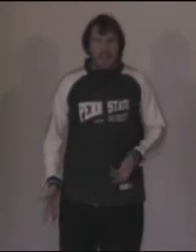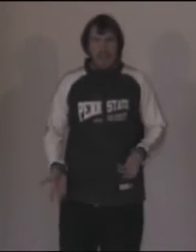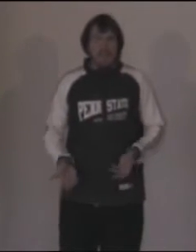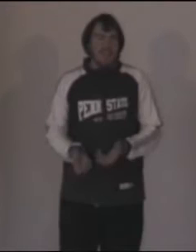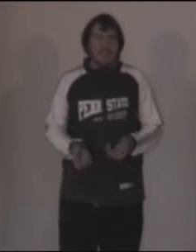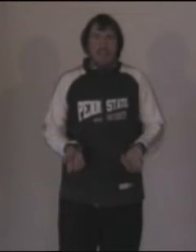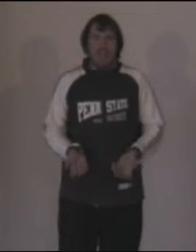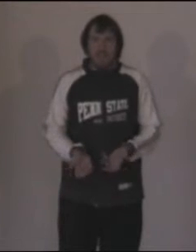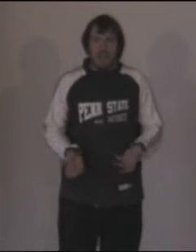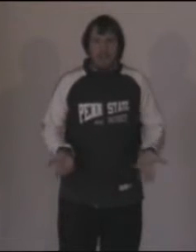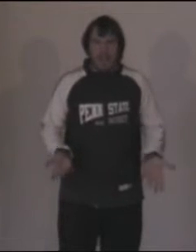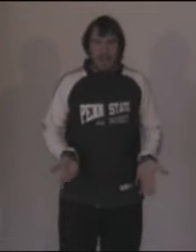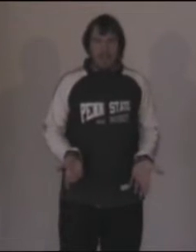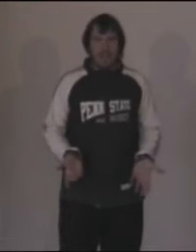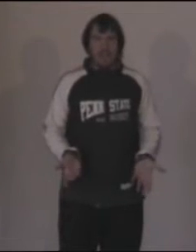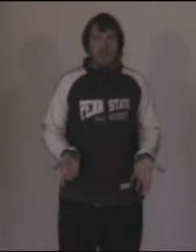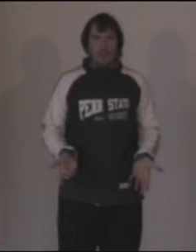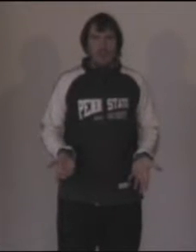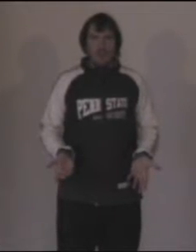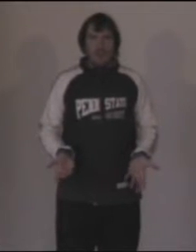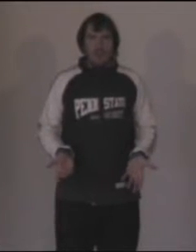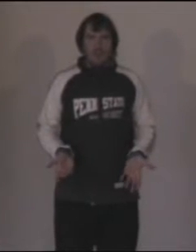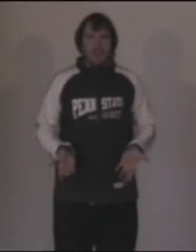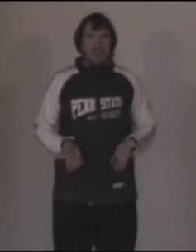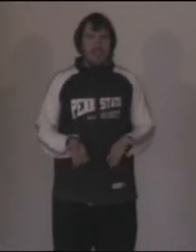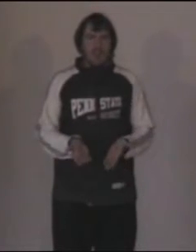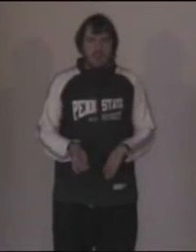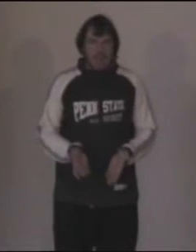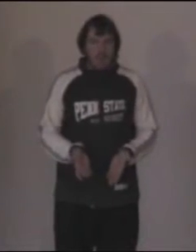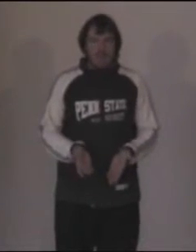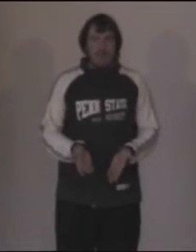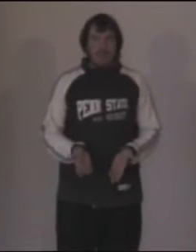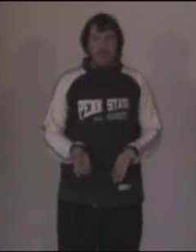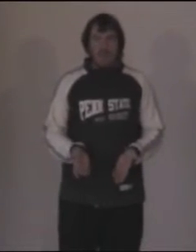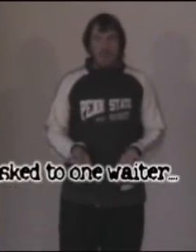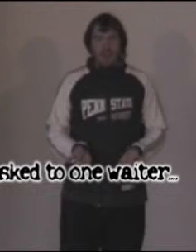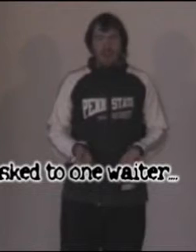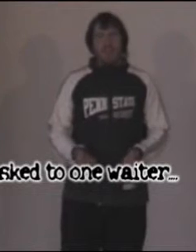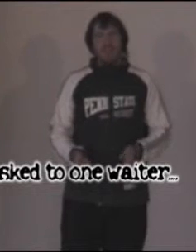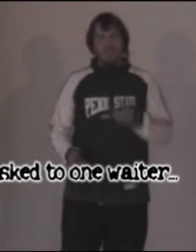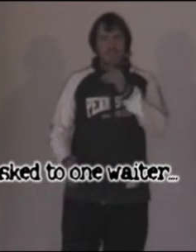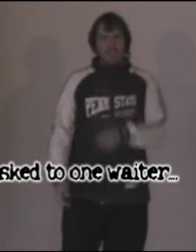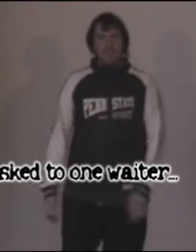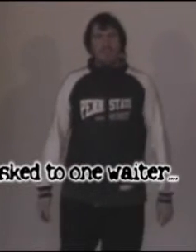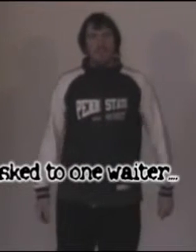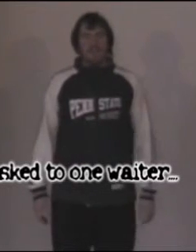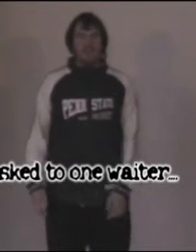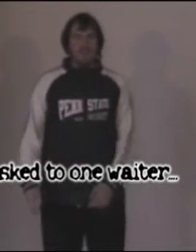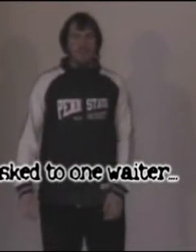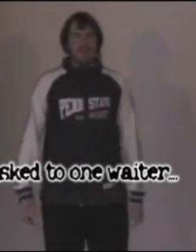locale, se si trattava di una loro parente. Così chiedo ad uno dei camerieri: ma c'era anche una vostra parente l'altro giorno, come si